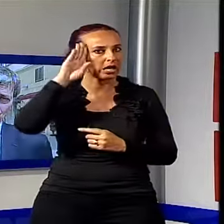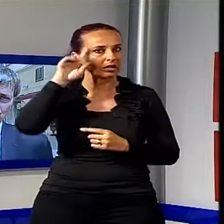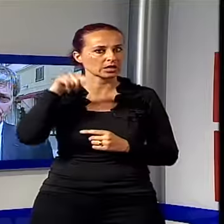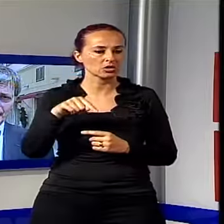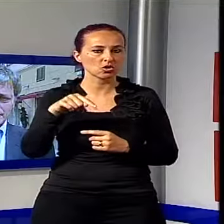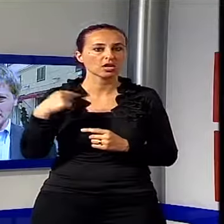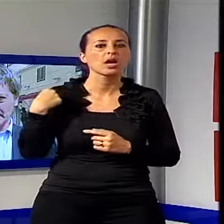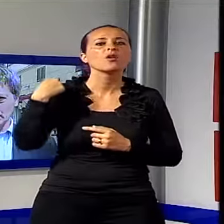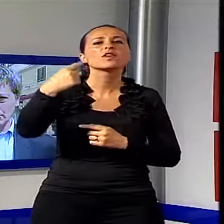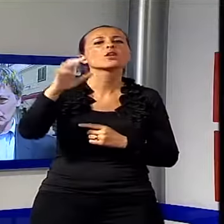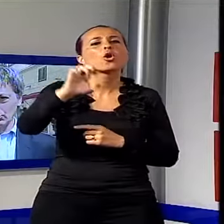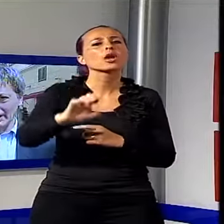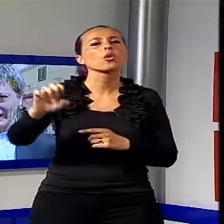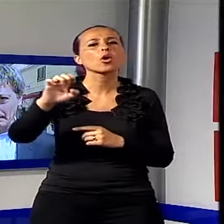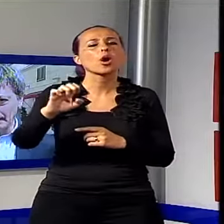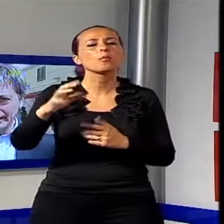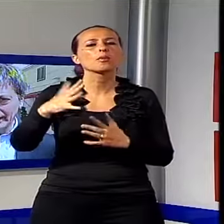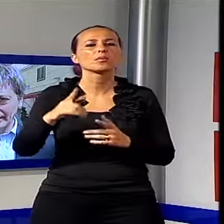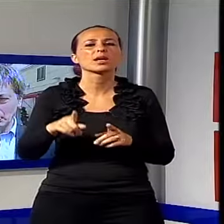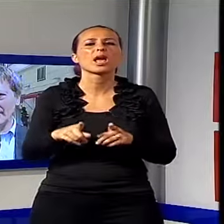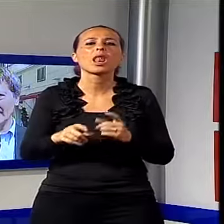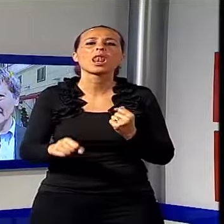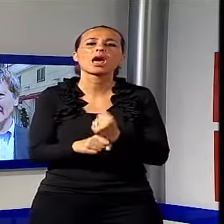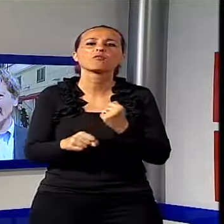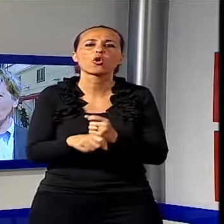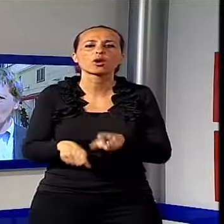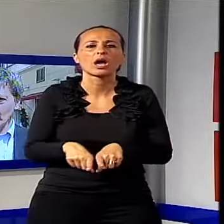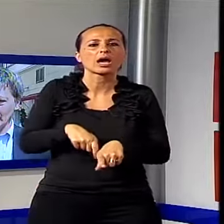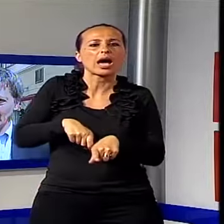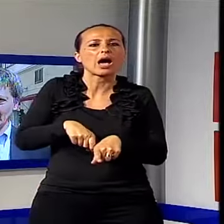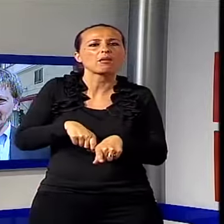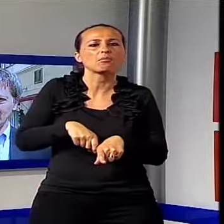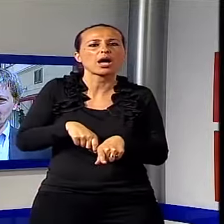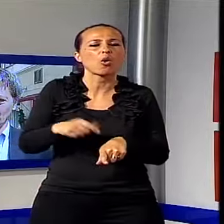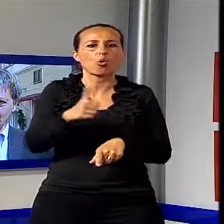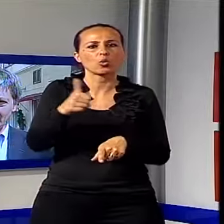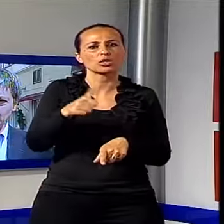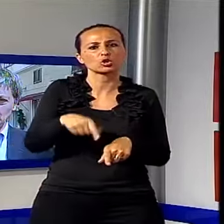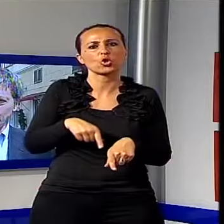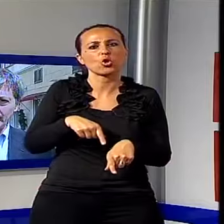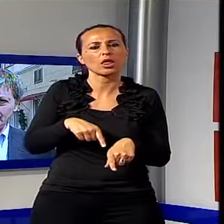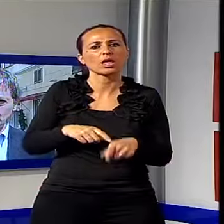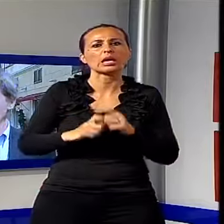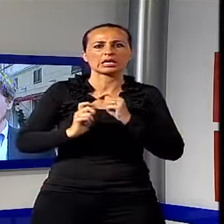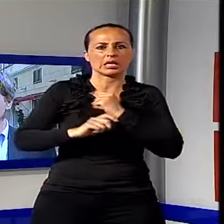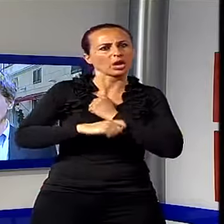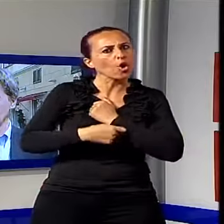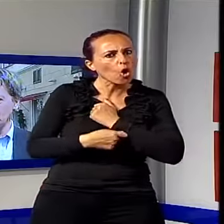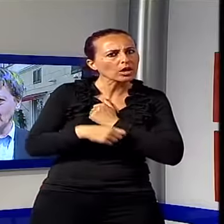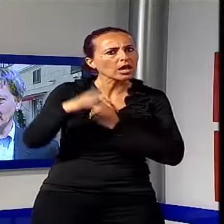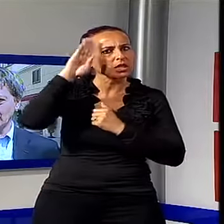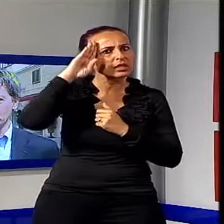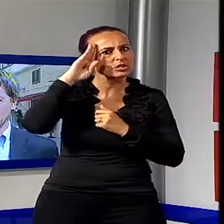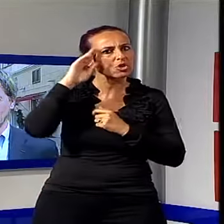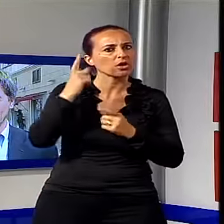lavorato soprattutto su una gamba, quella del rigore, dell'attenzione al debito, al deficit, che è sicuramente una cosa importante.